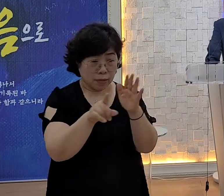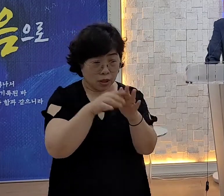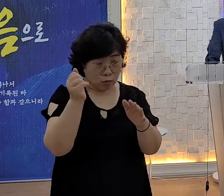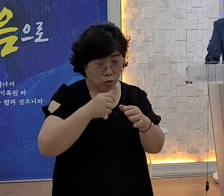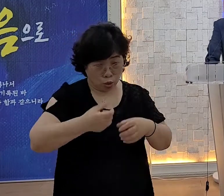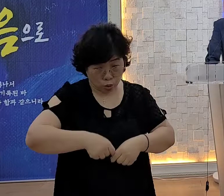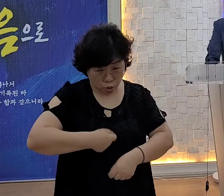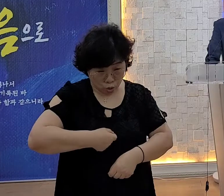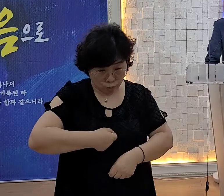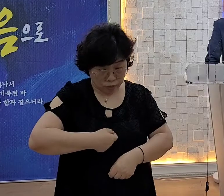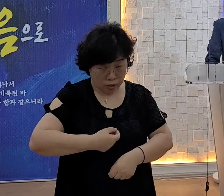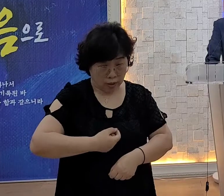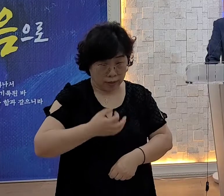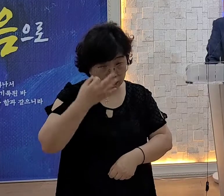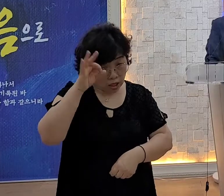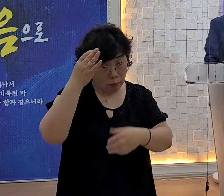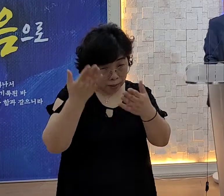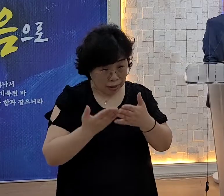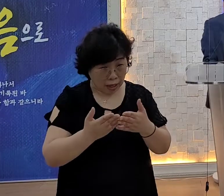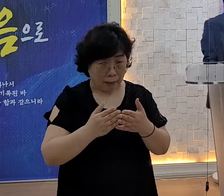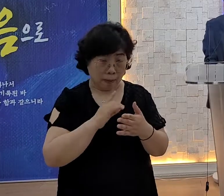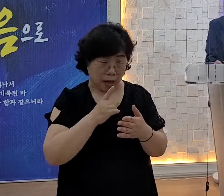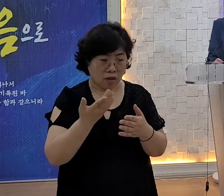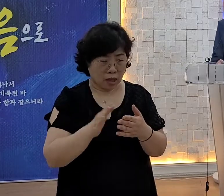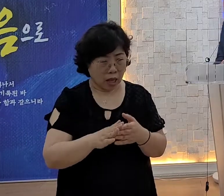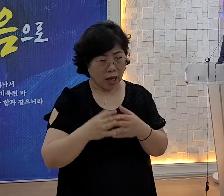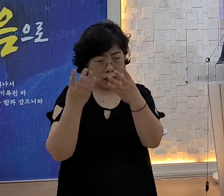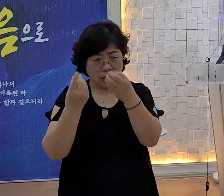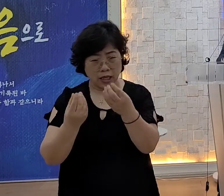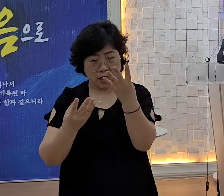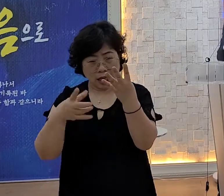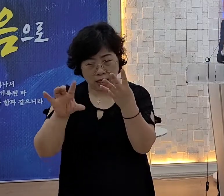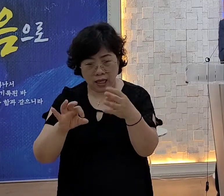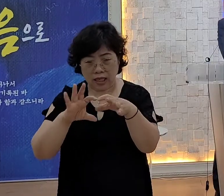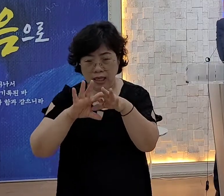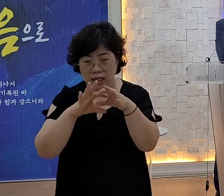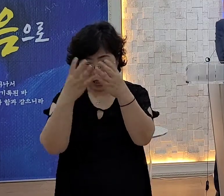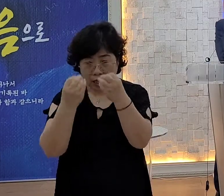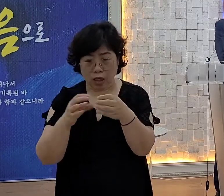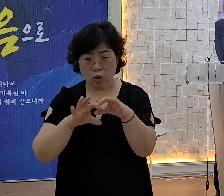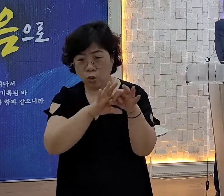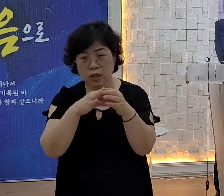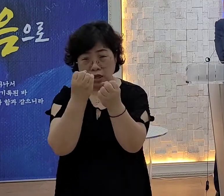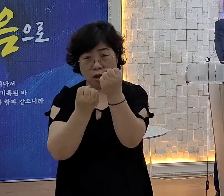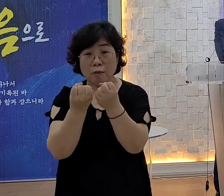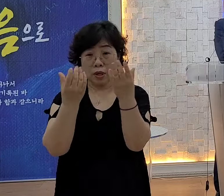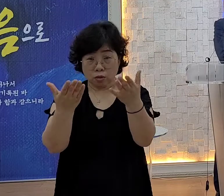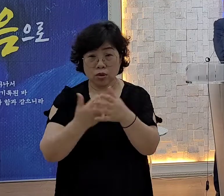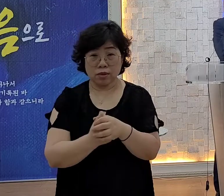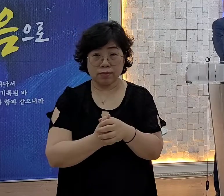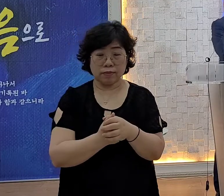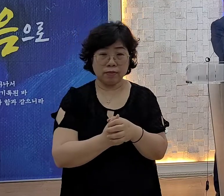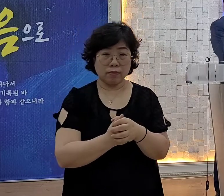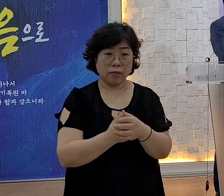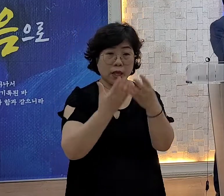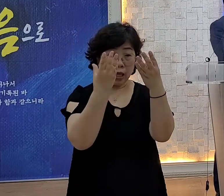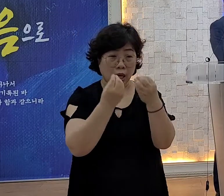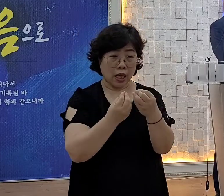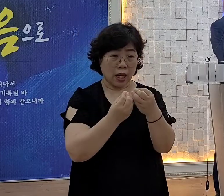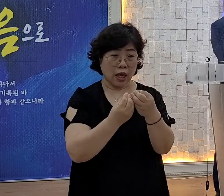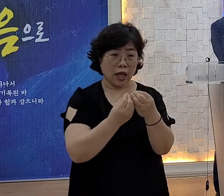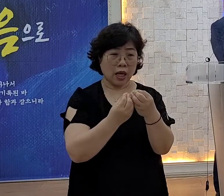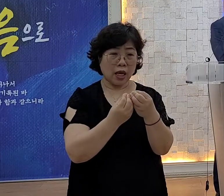첫 번째 예만 잠깐 살피려고 하는데 바로 아브라함의 예를 믿음으로